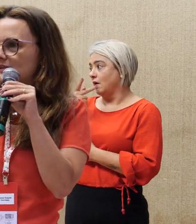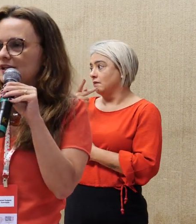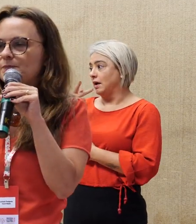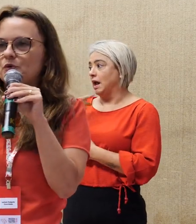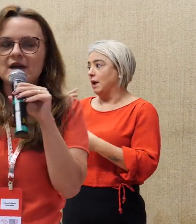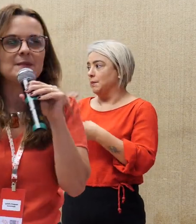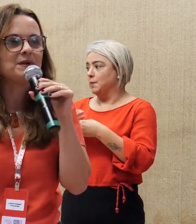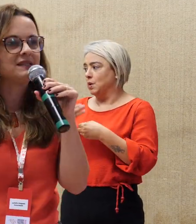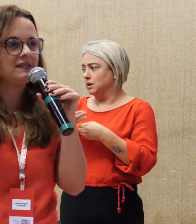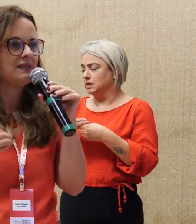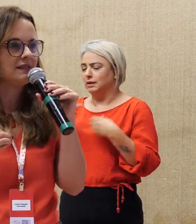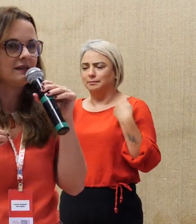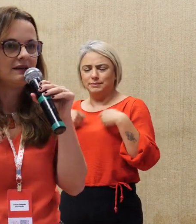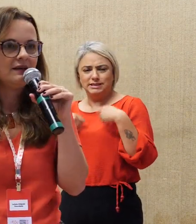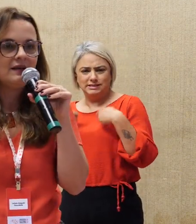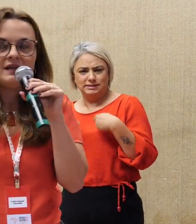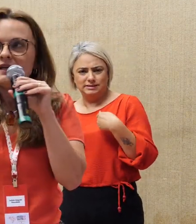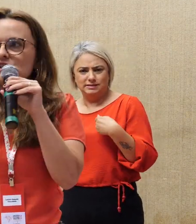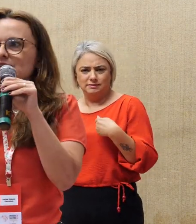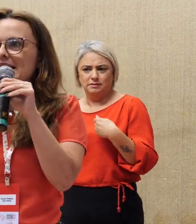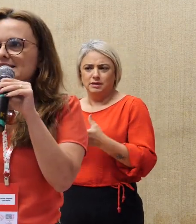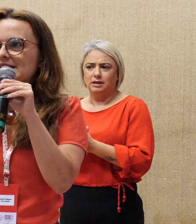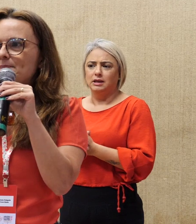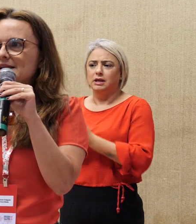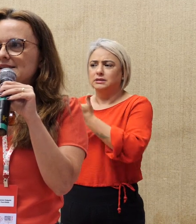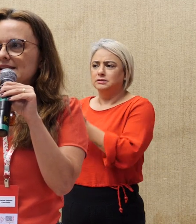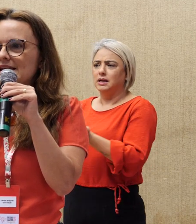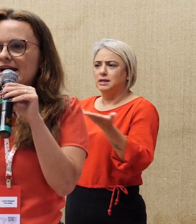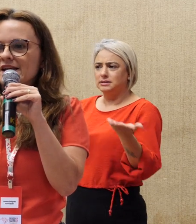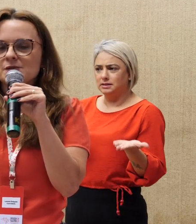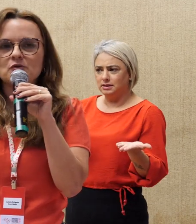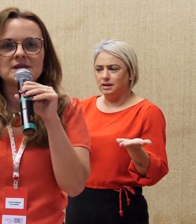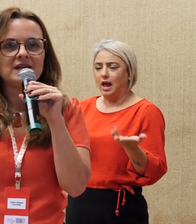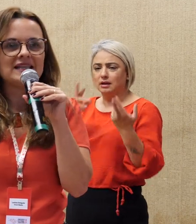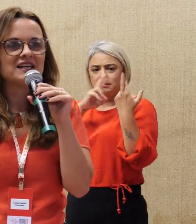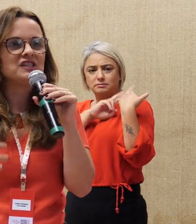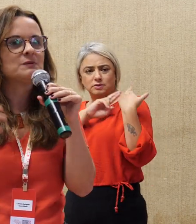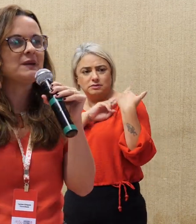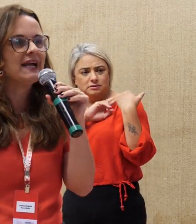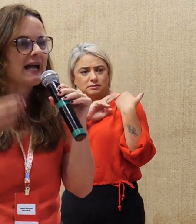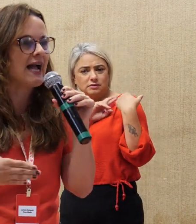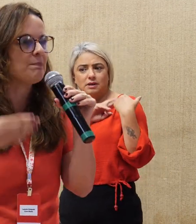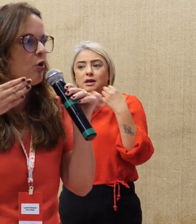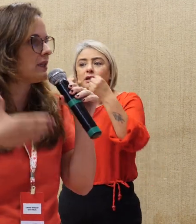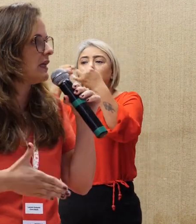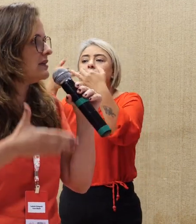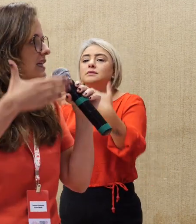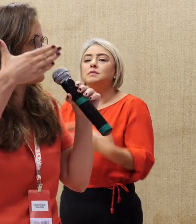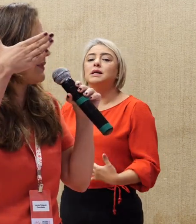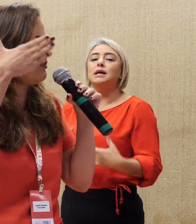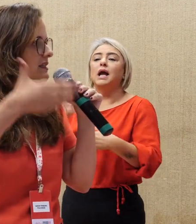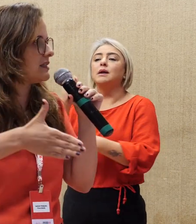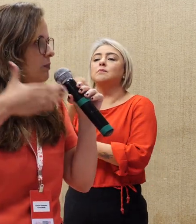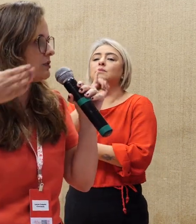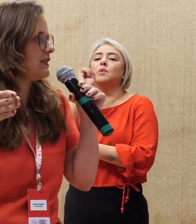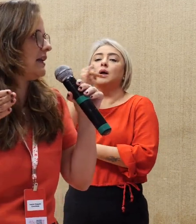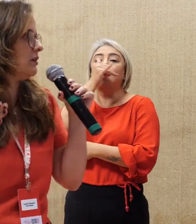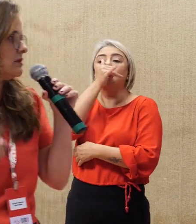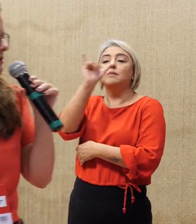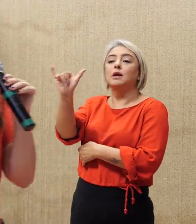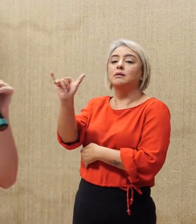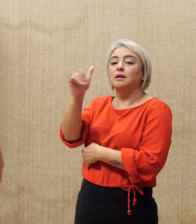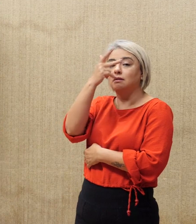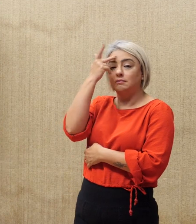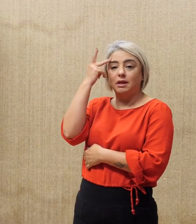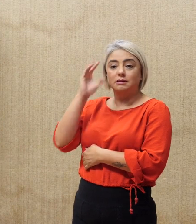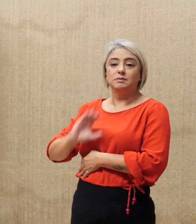o município, ele precisa de trazer para si a responsabilidade de explicar a importância da prevenção para os